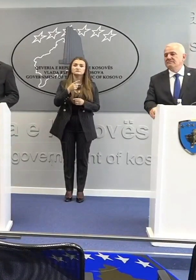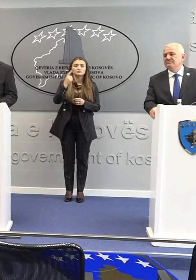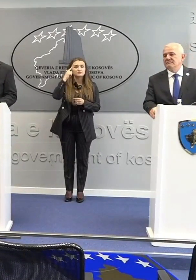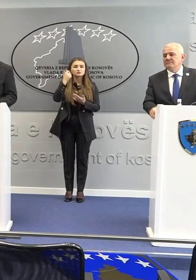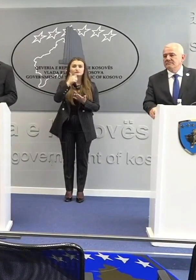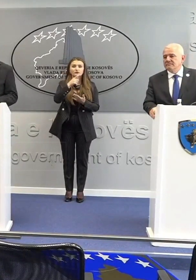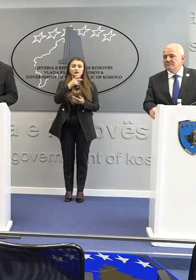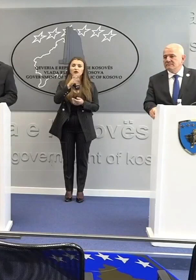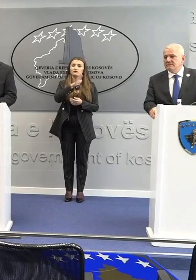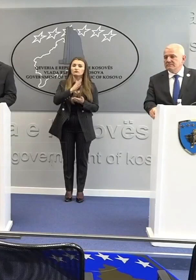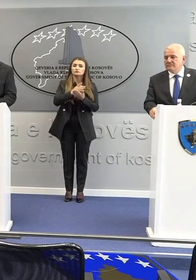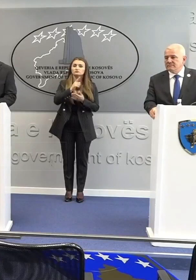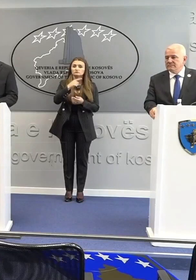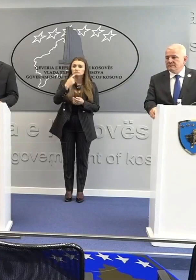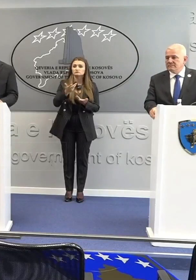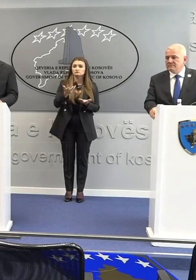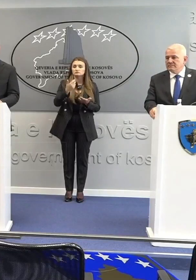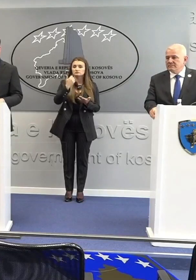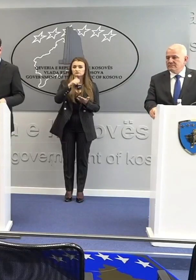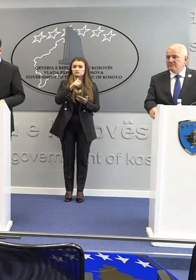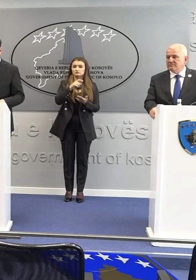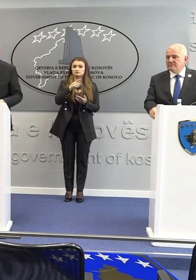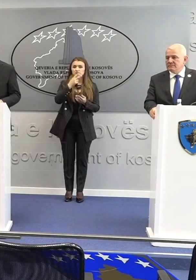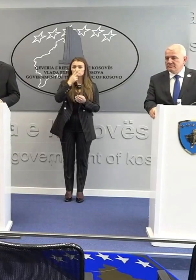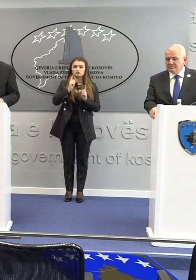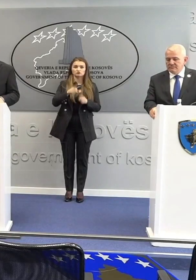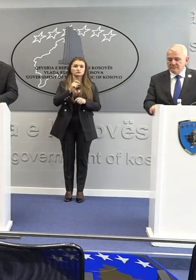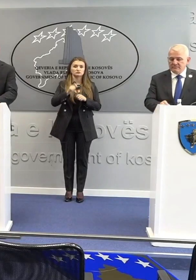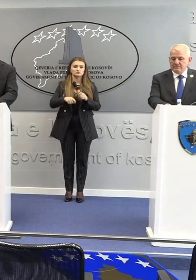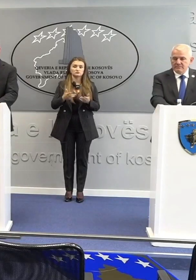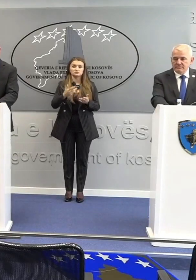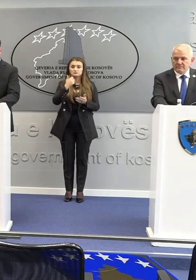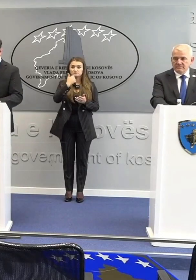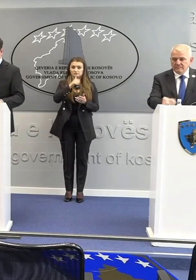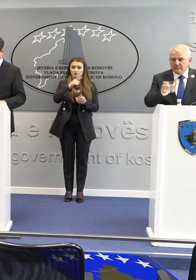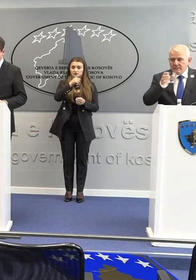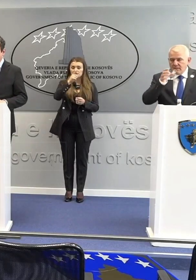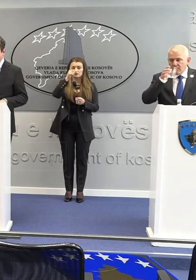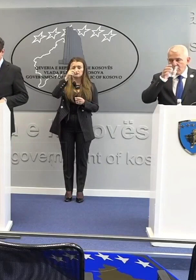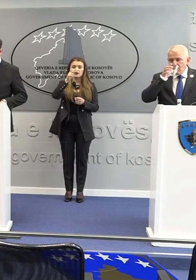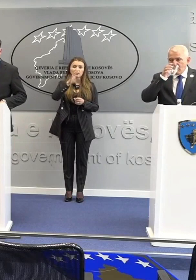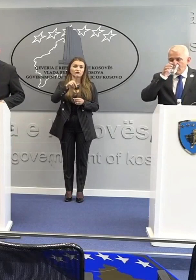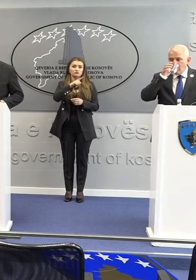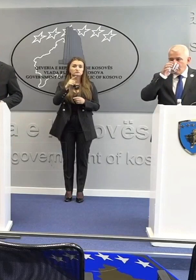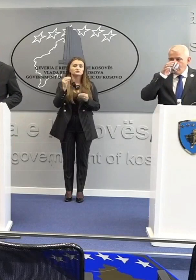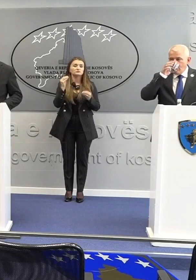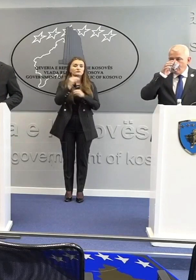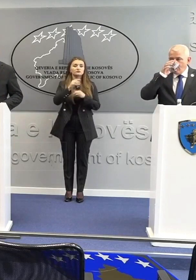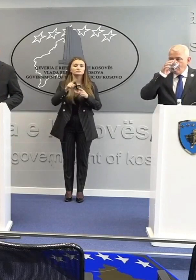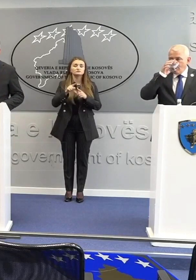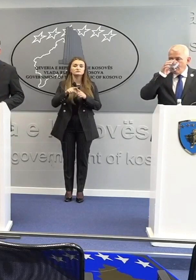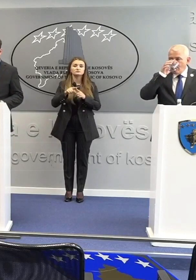drejtim, me që ishte një reagim jo i rëndëm, duke e ditë se kryesisht presioni ka qenë ndaj Kosovës, a mendoni se do